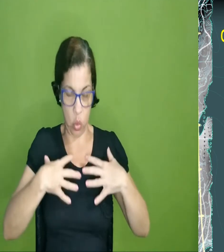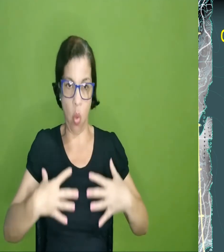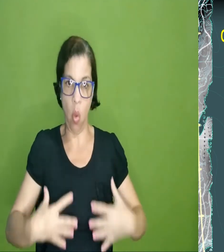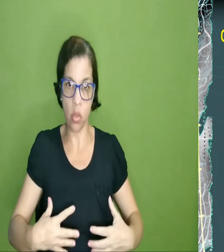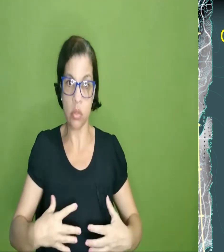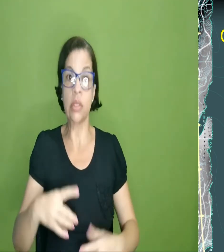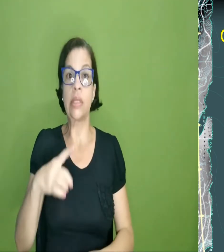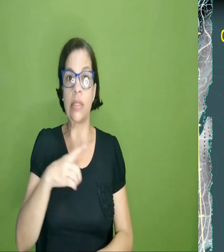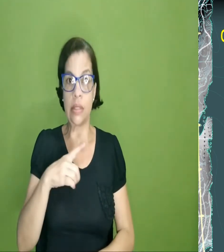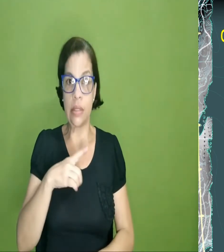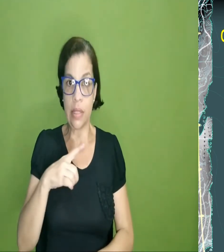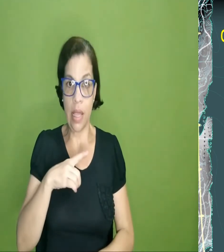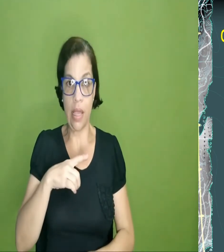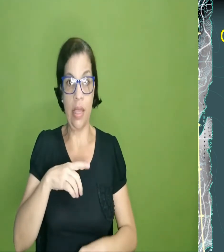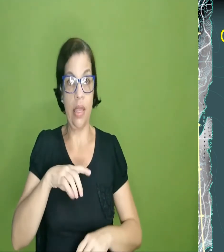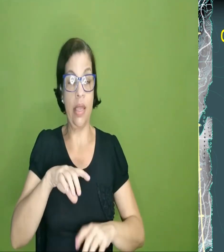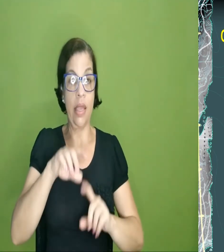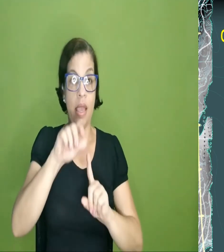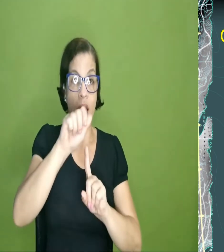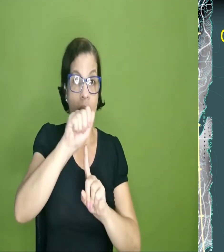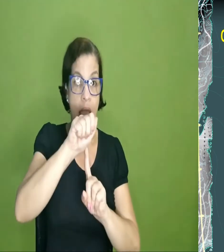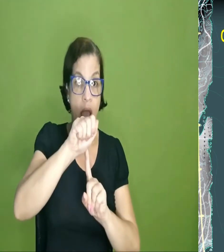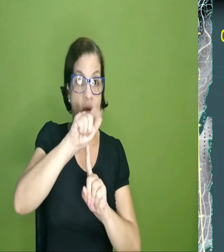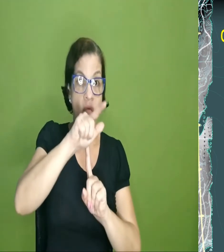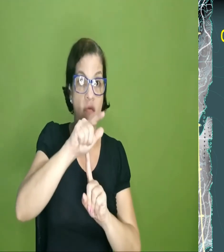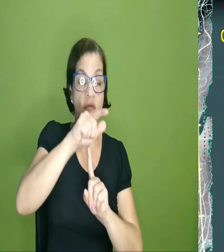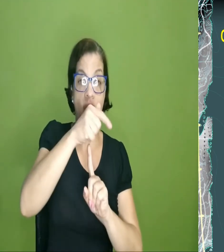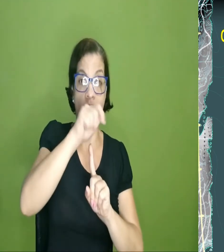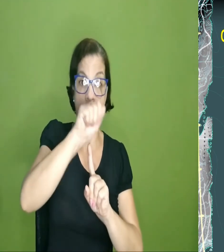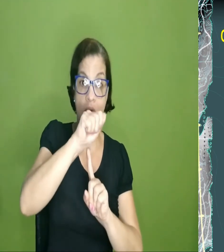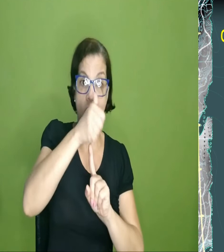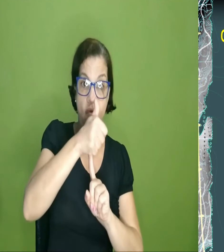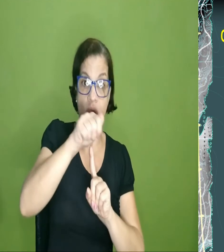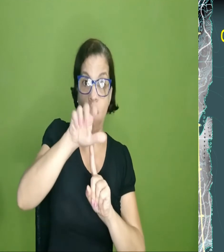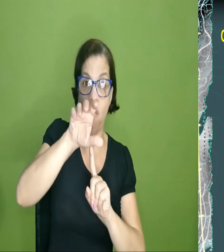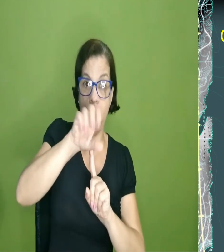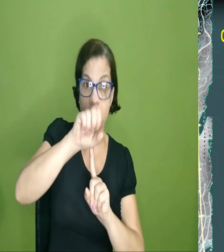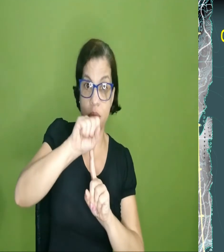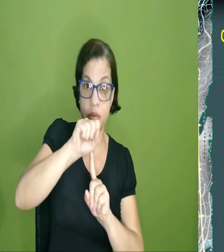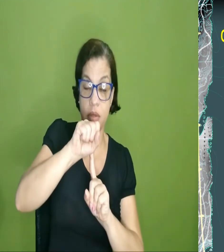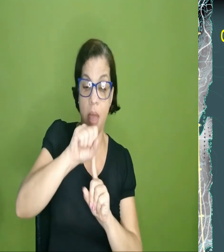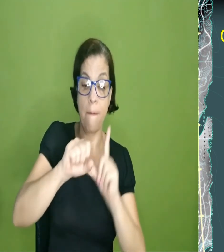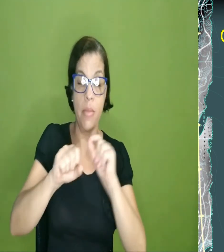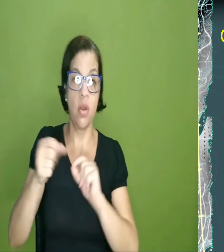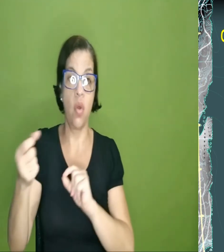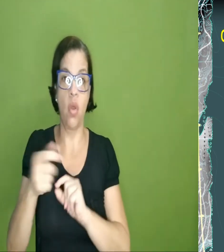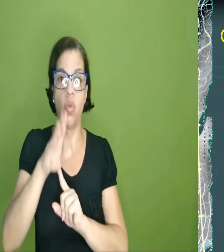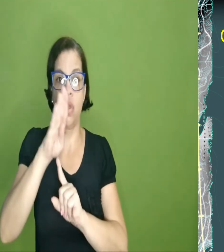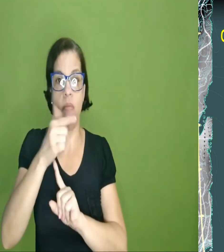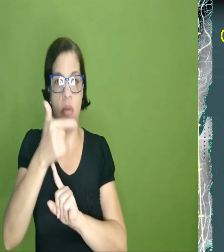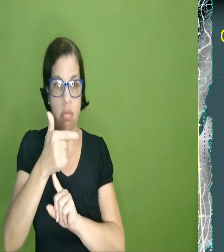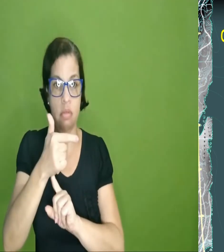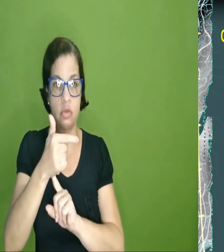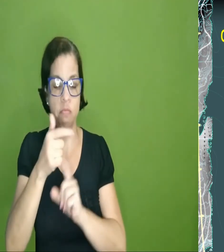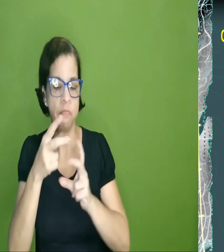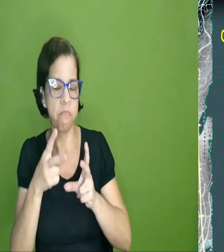uma quantidade de receptores alfa-1 adrenérgicos bem menores do que os receptores beta-2. O que